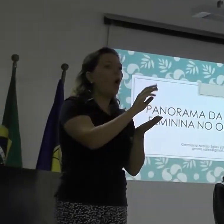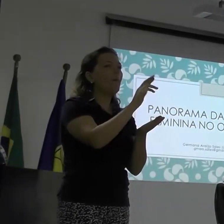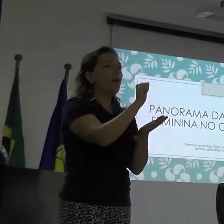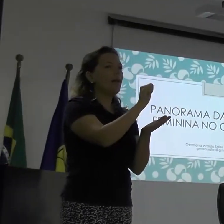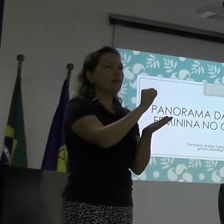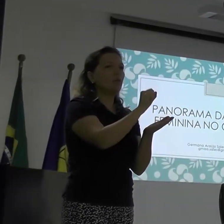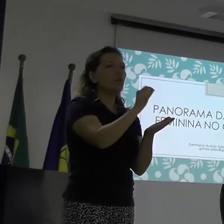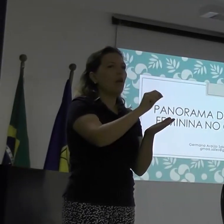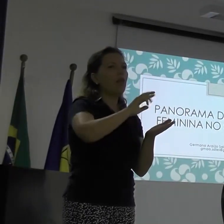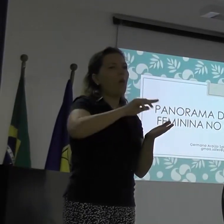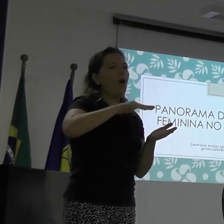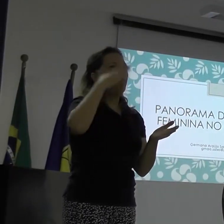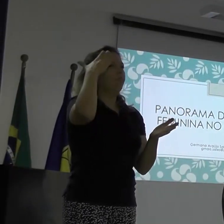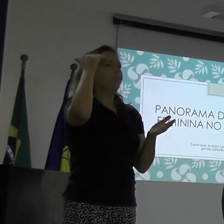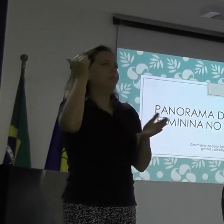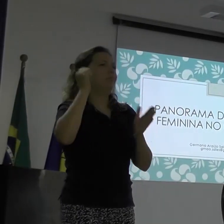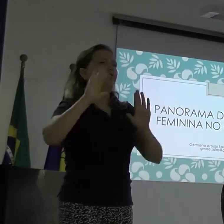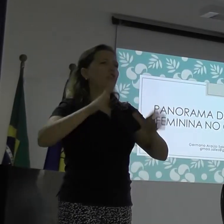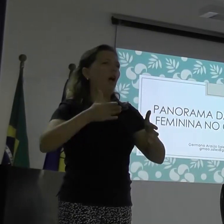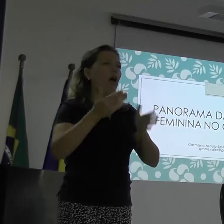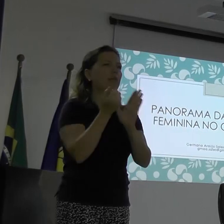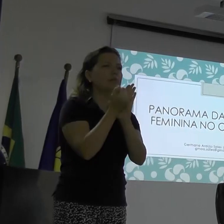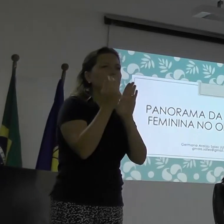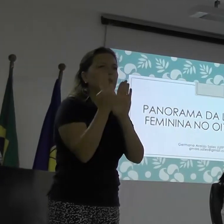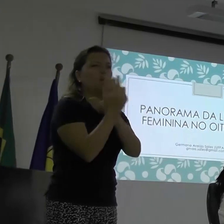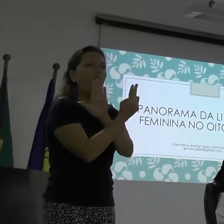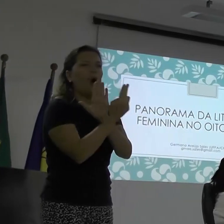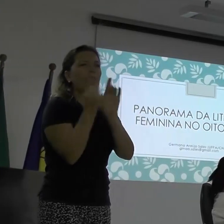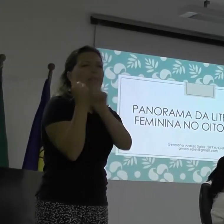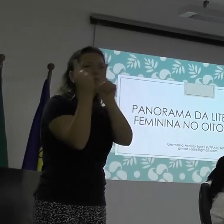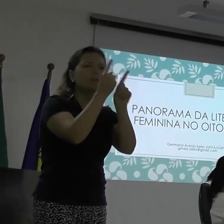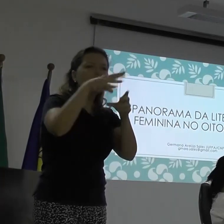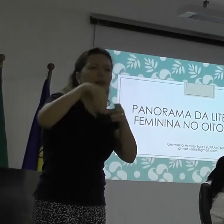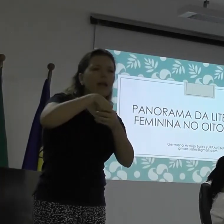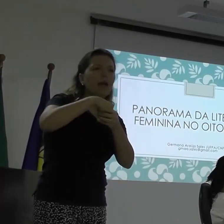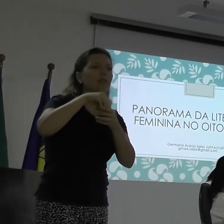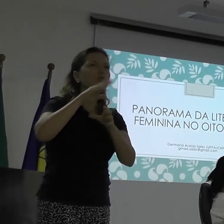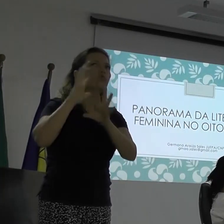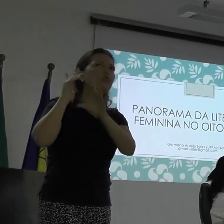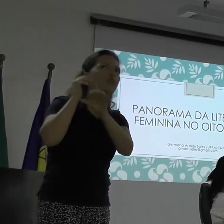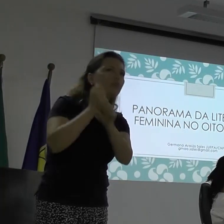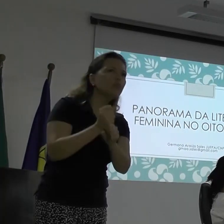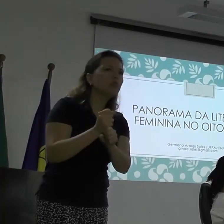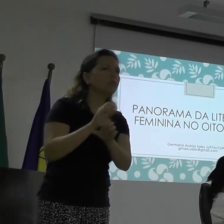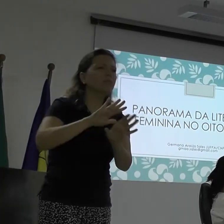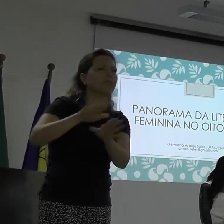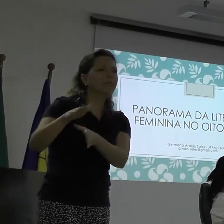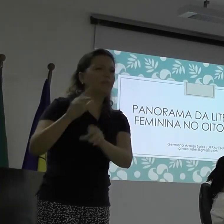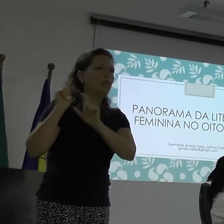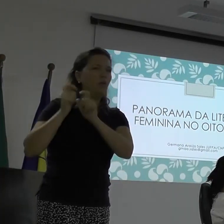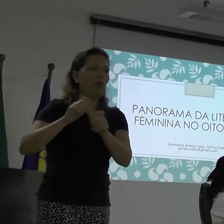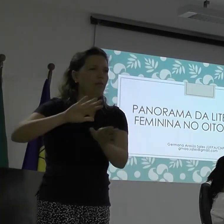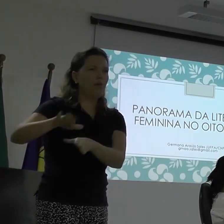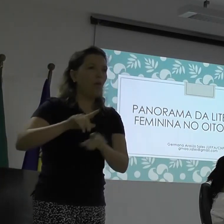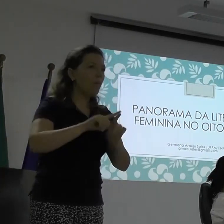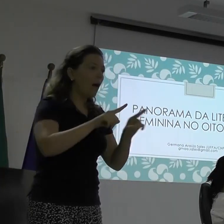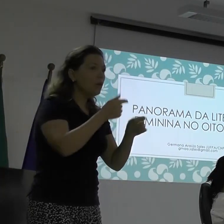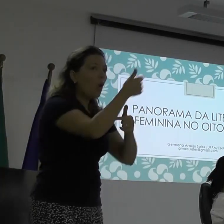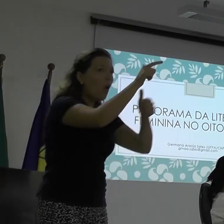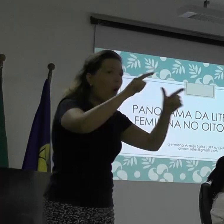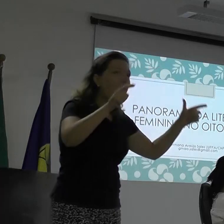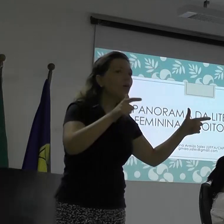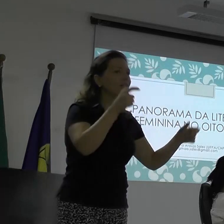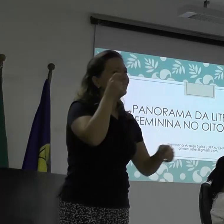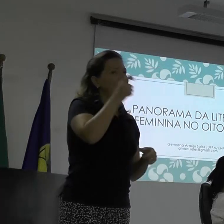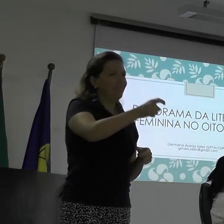não canonizadas, né, não identificadas nas histórias literárias, e foi justamente a época